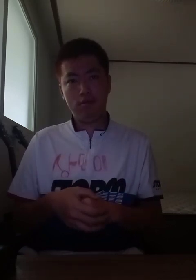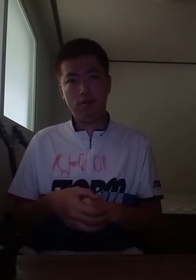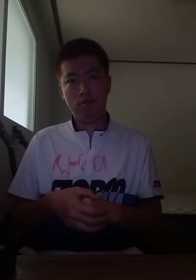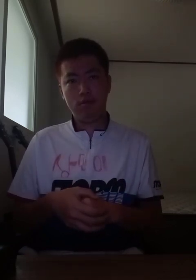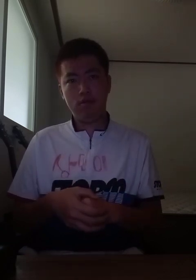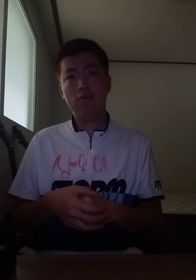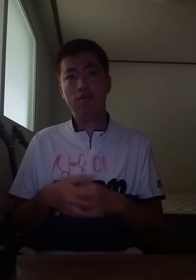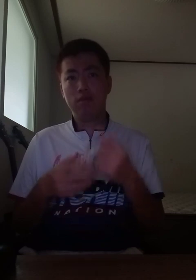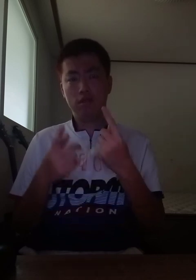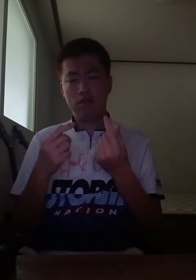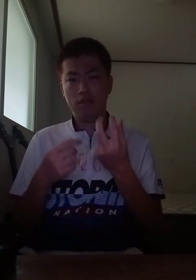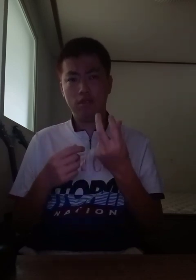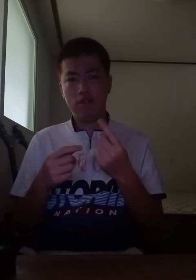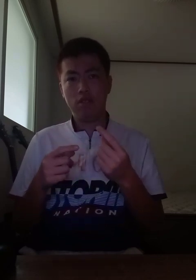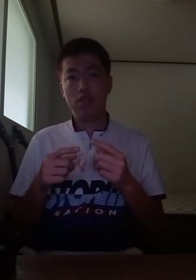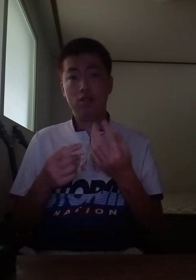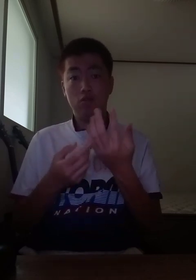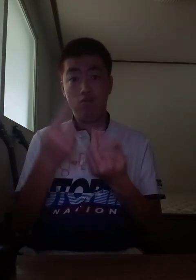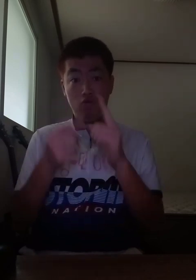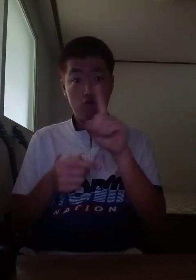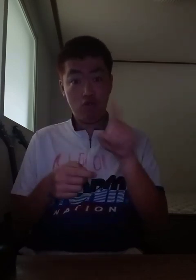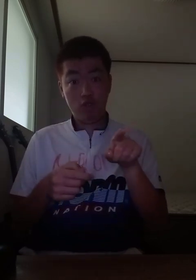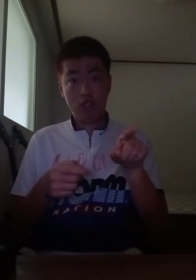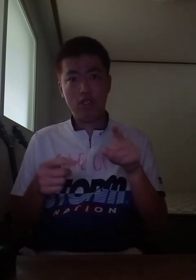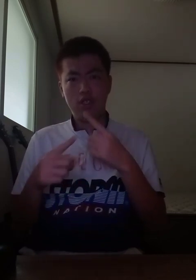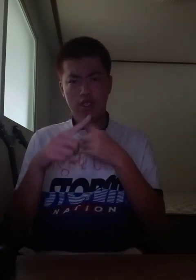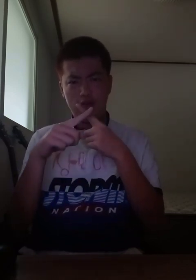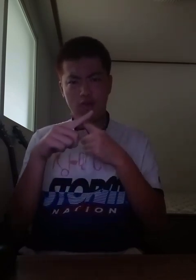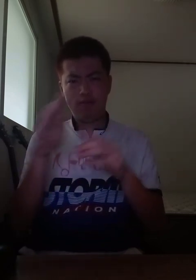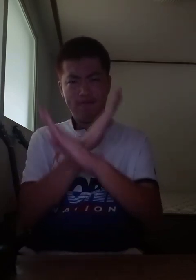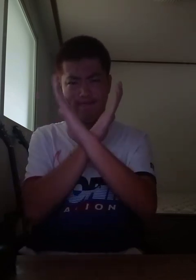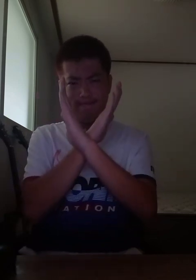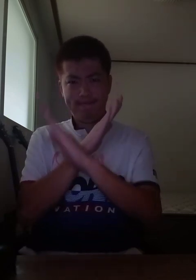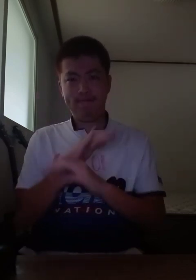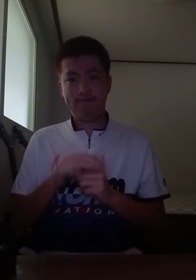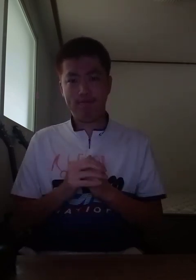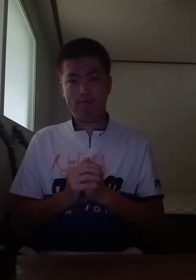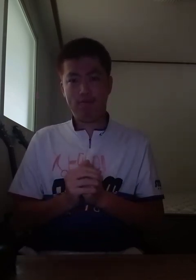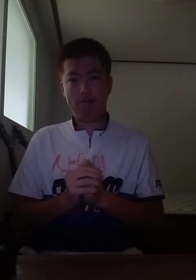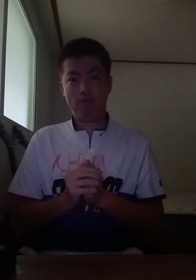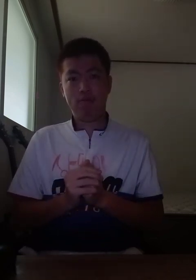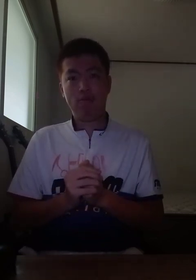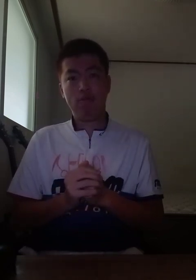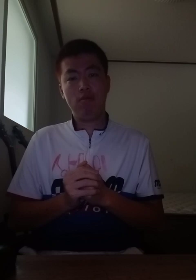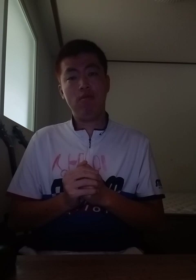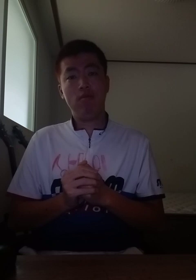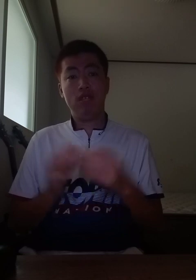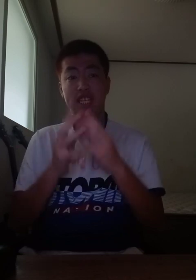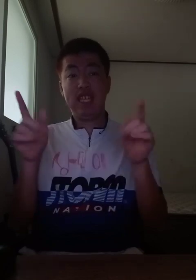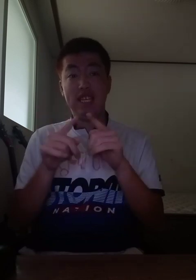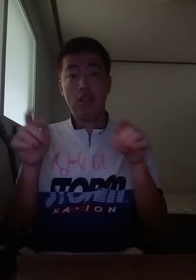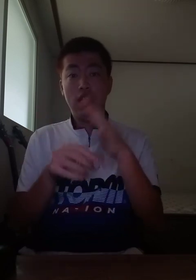여러 차례 눌러봤는데 불은 들어와 있는데 작동을 하지 않고 있습니다. 이같이 제대로 작동하지